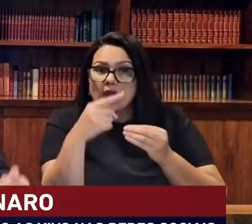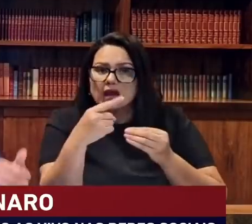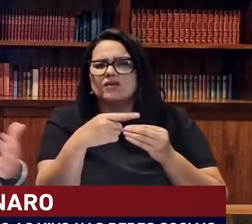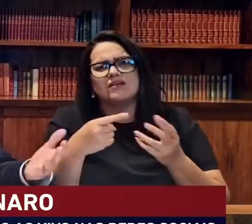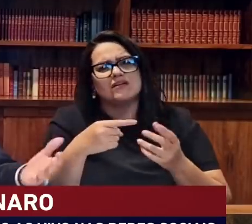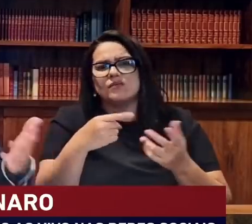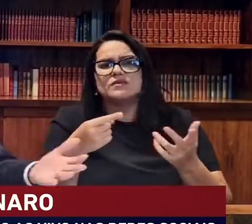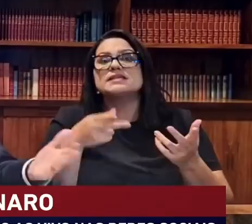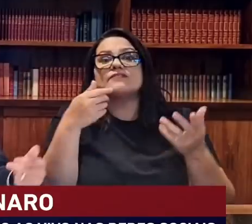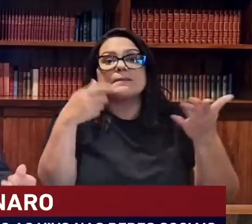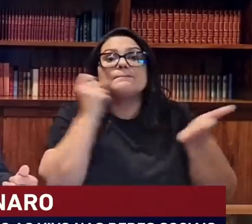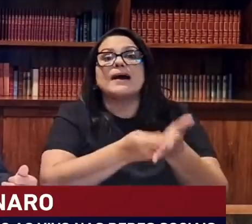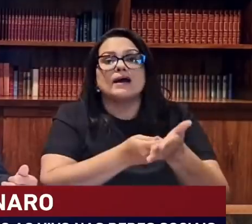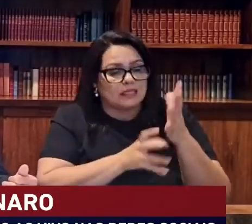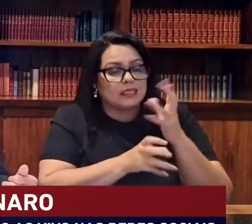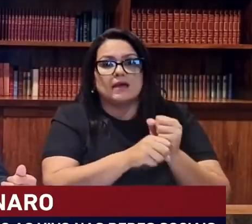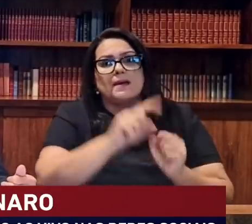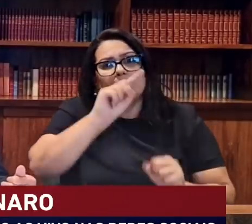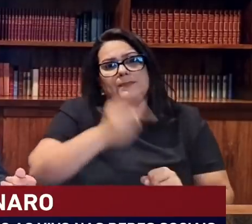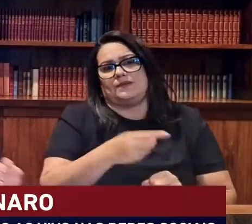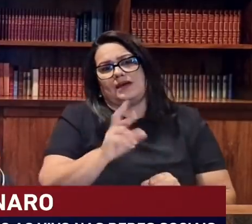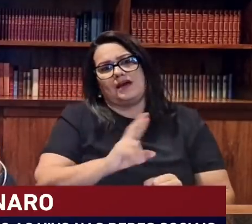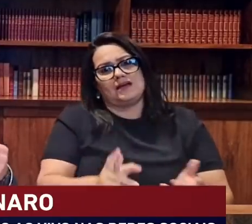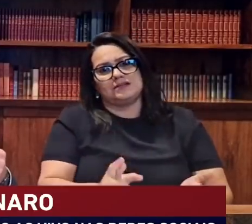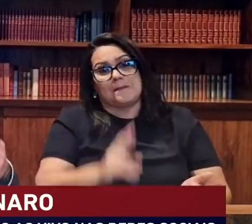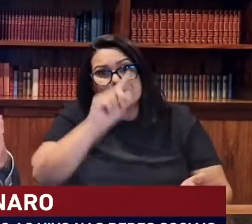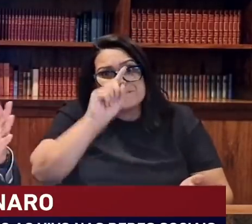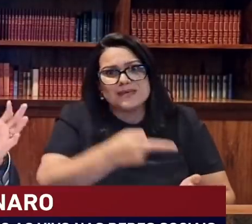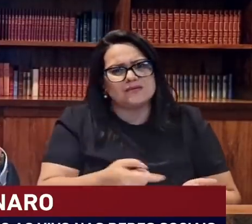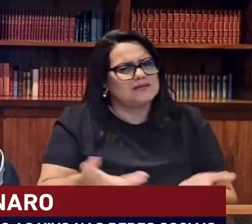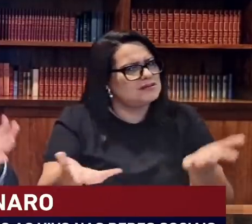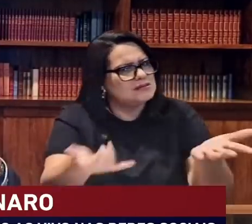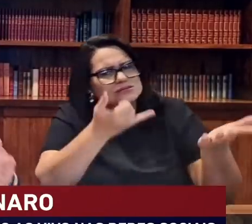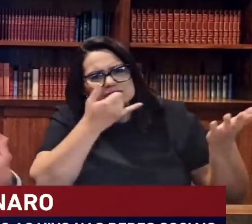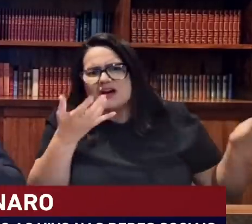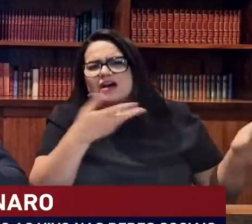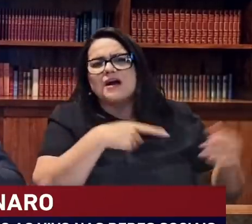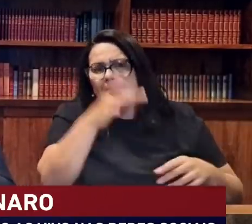isso? Não cai na real. Ninguém vai até falar que os governadores têm que zerar.